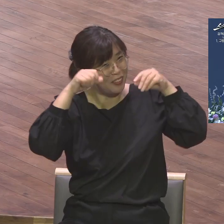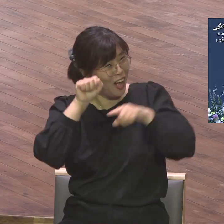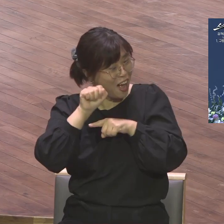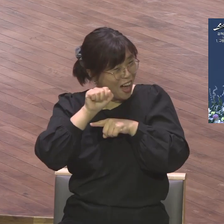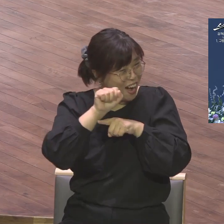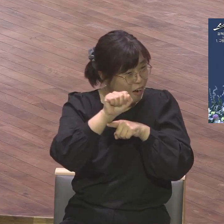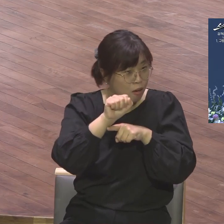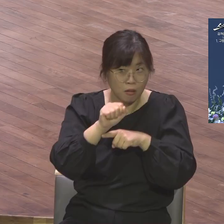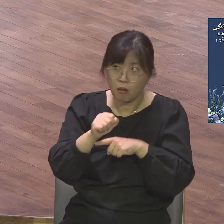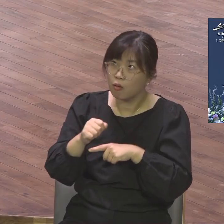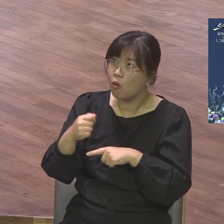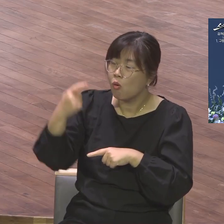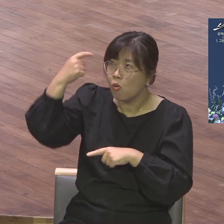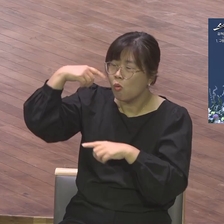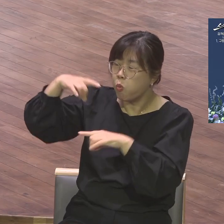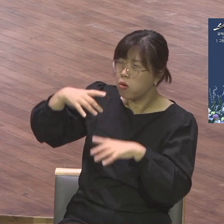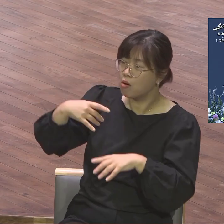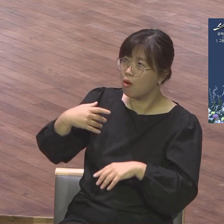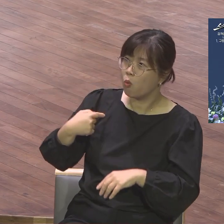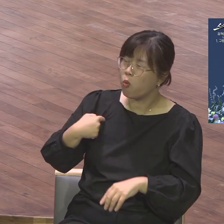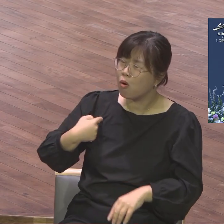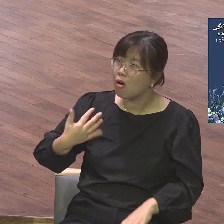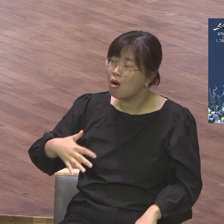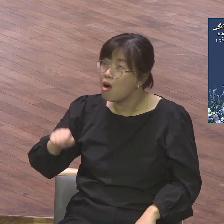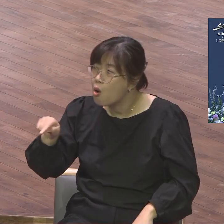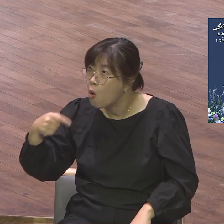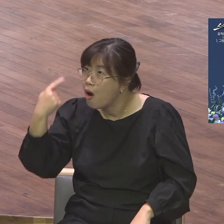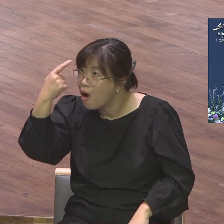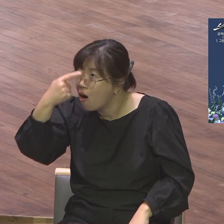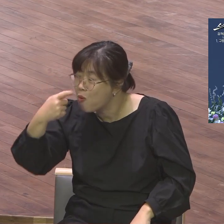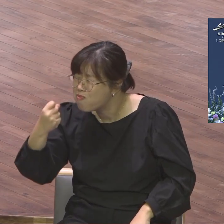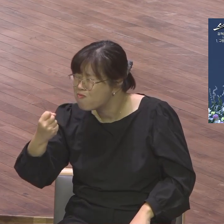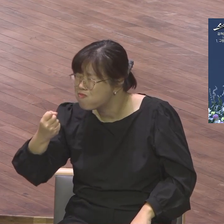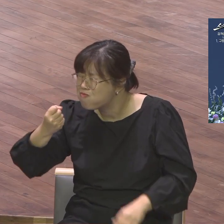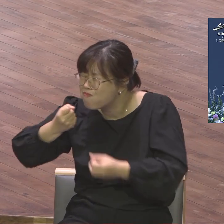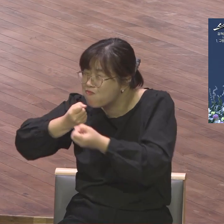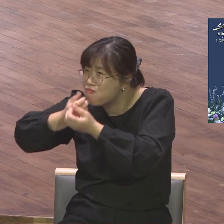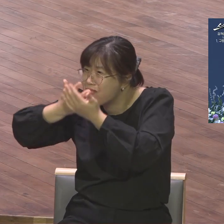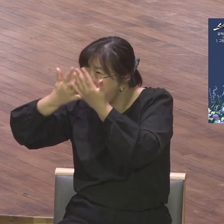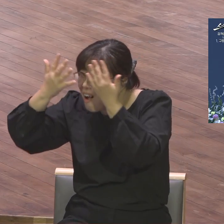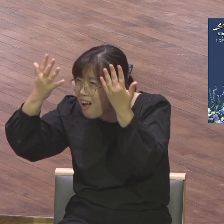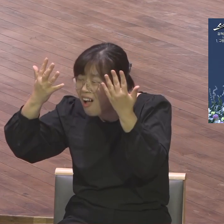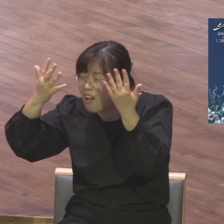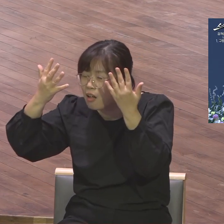다 모습만 봐도 달라. 은혜 받은 얼굴이야.